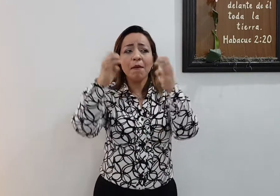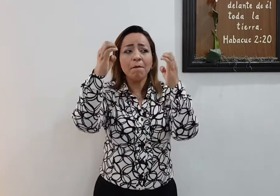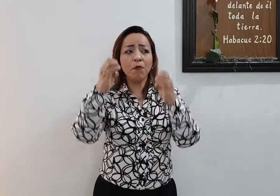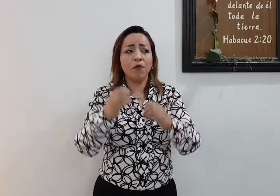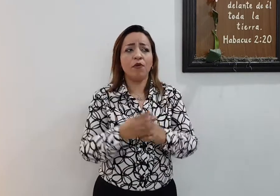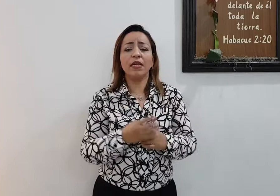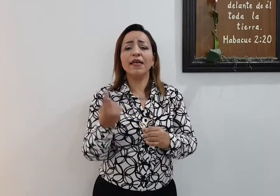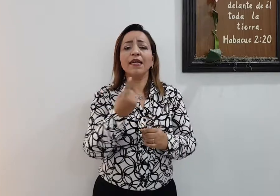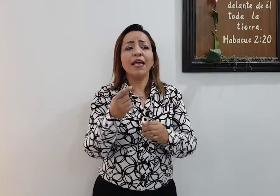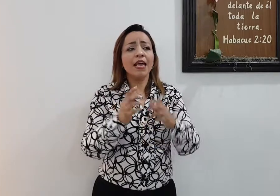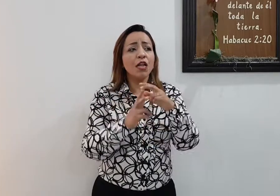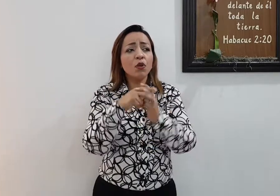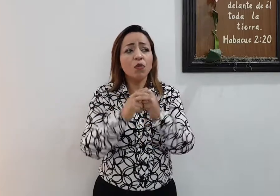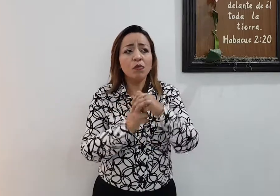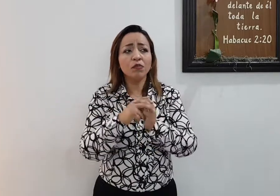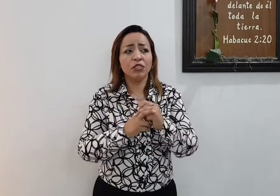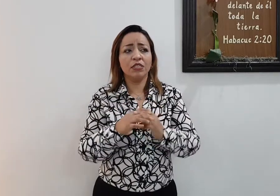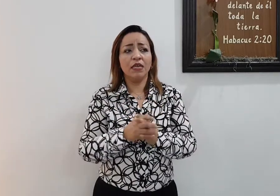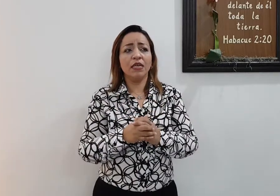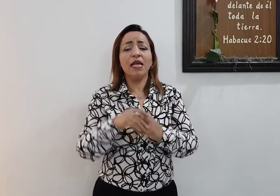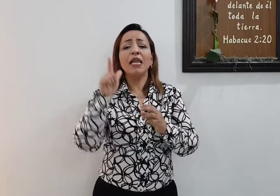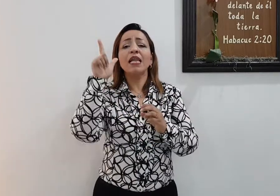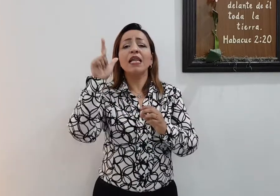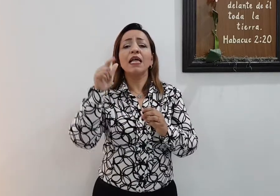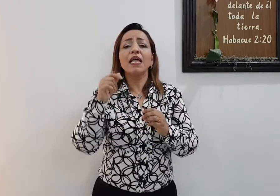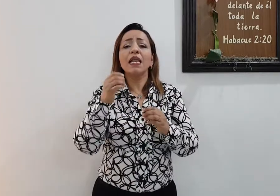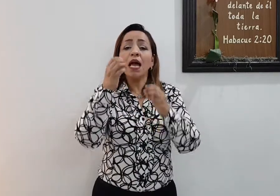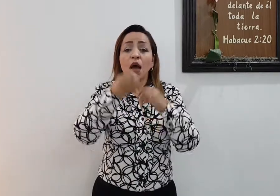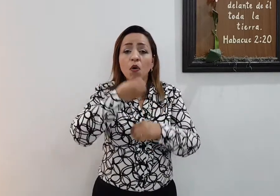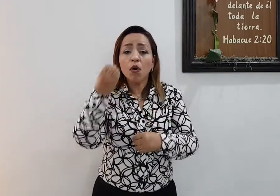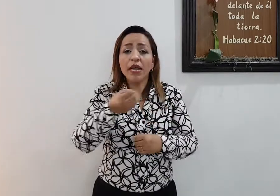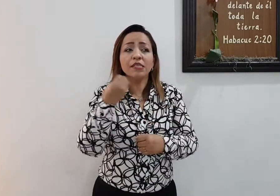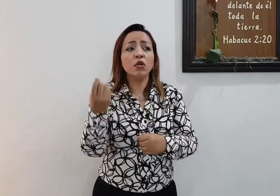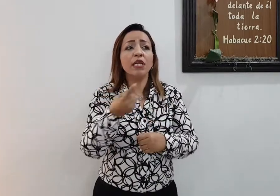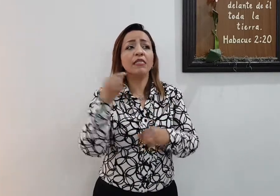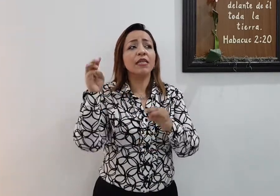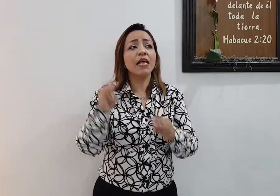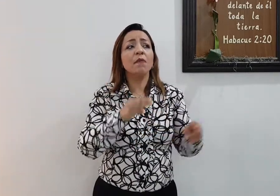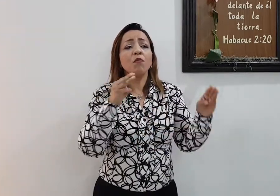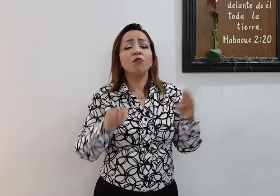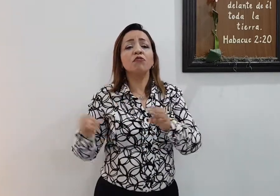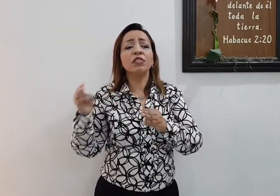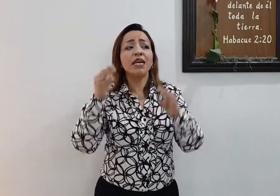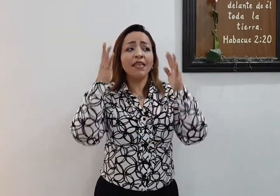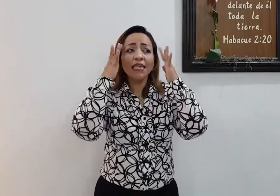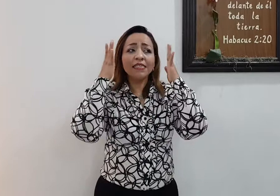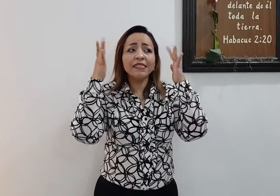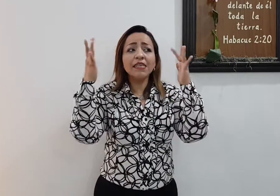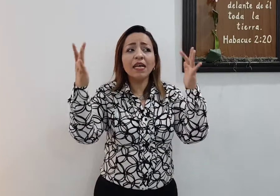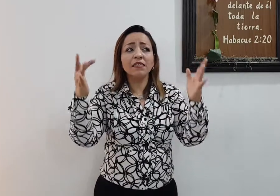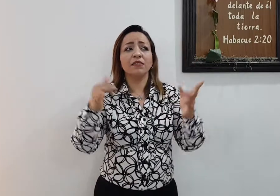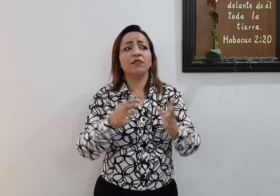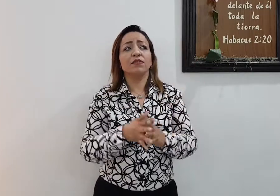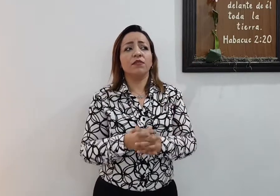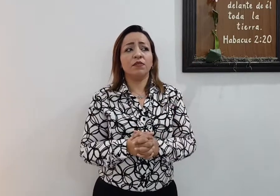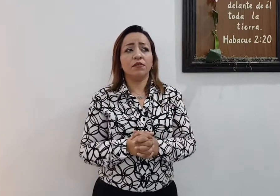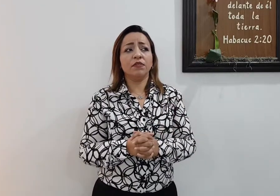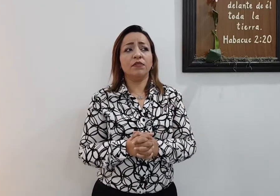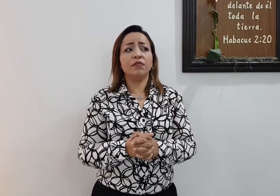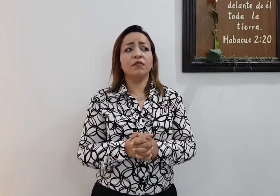en comunión con Dios, hermano. Y si usted dice, yo no necesito orar, entonces no quiere estar en comunión con Dios. Y el corazón de Dios